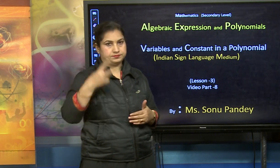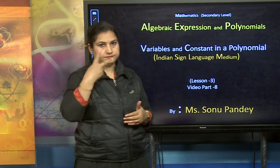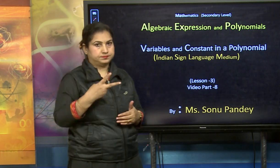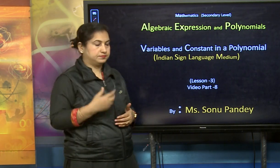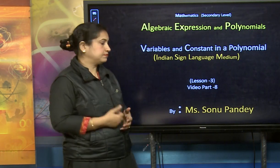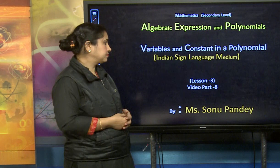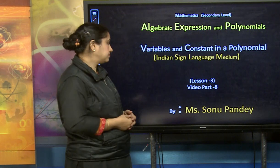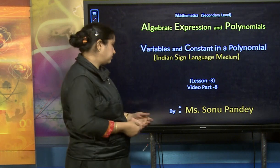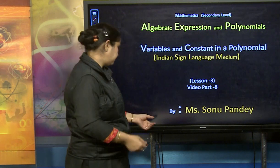है